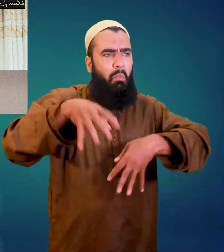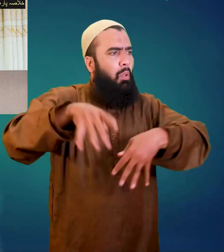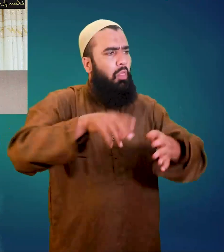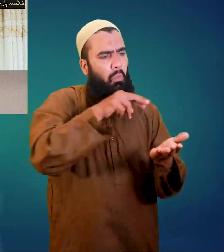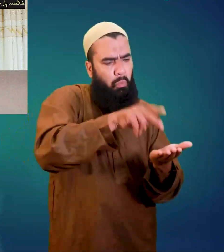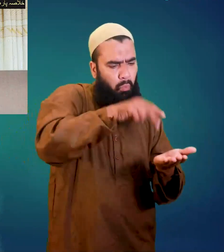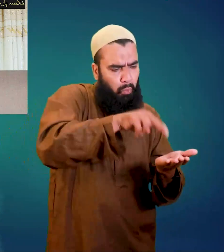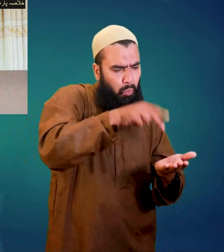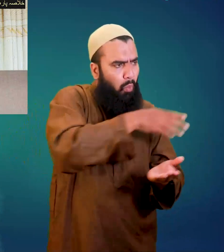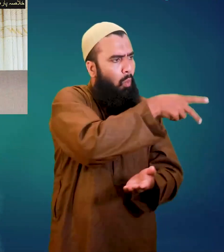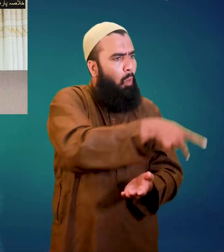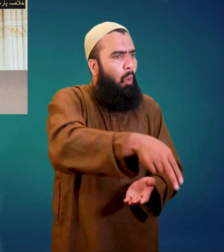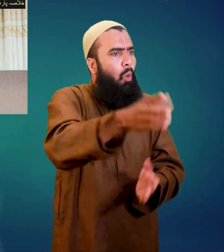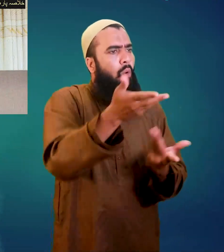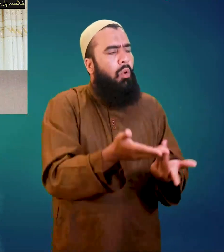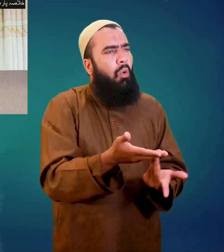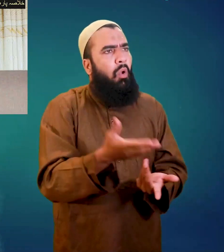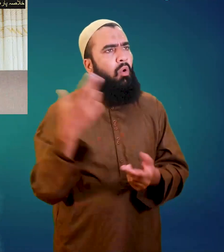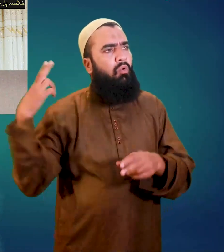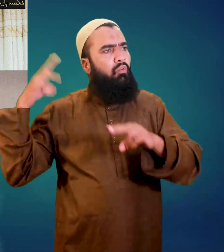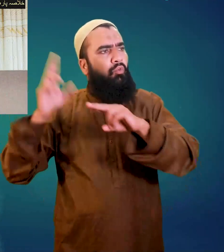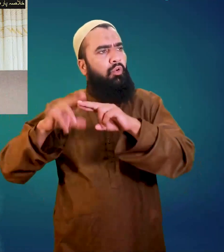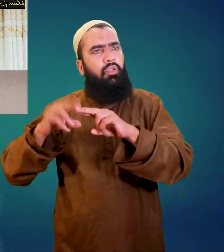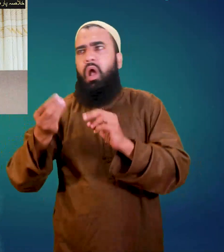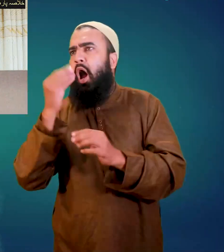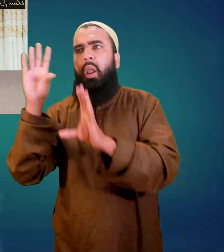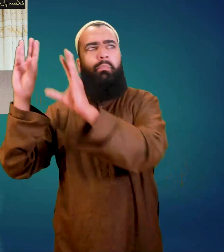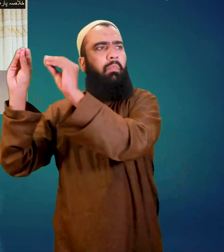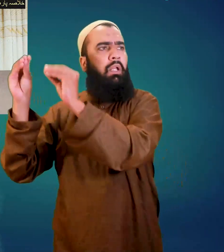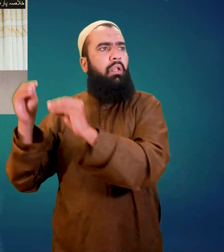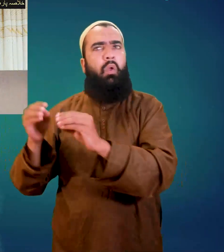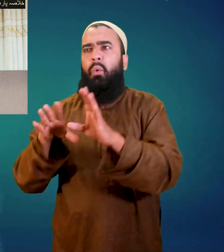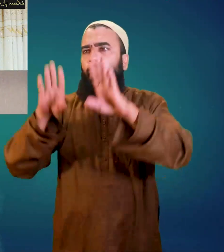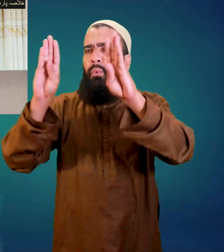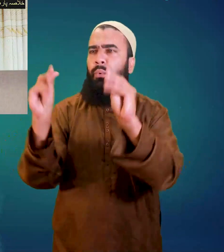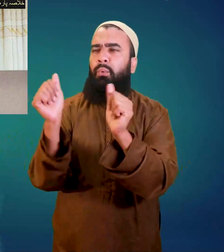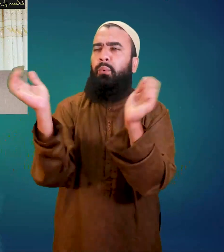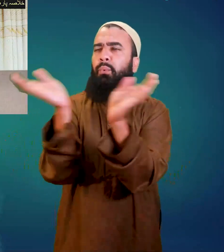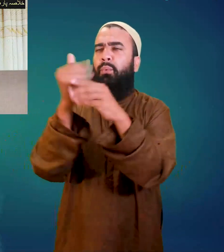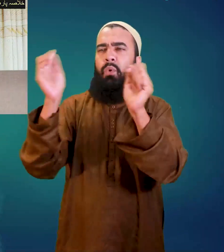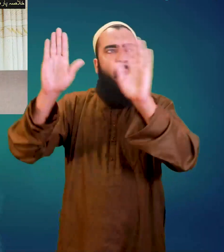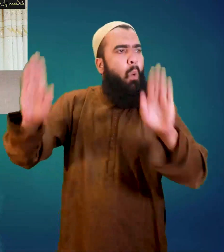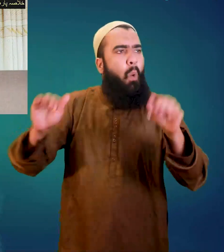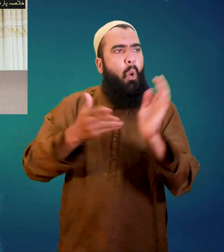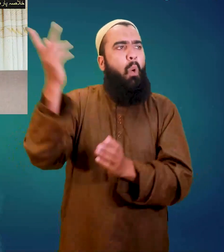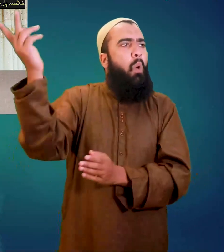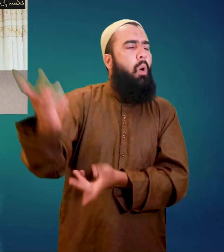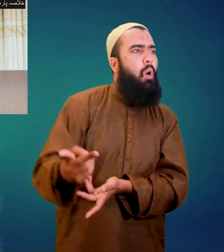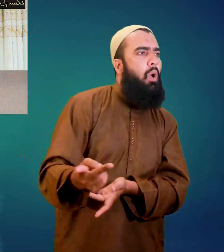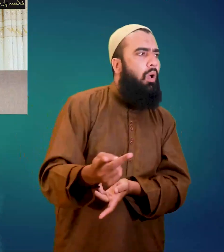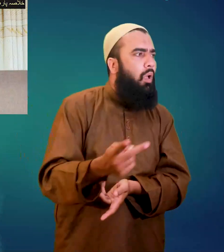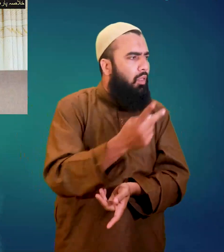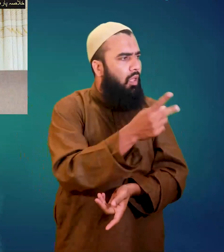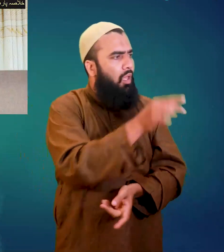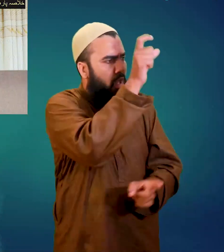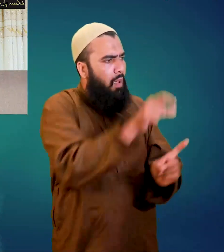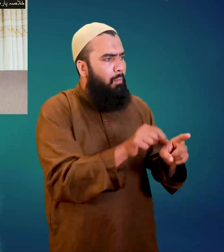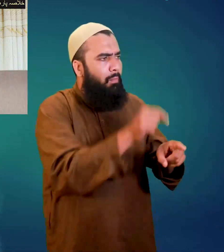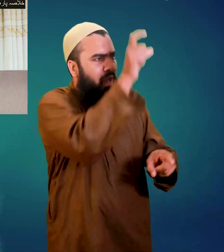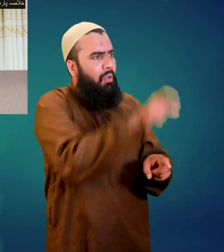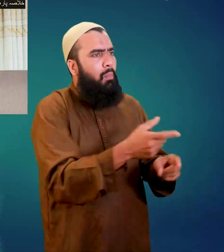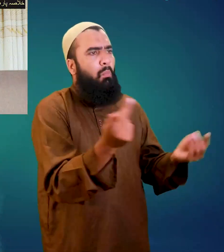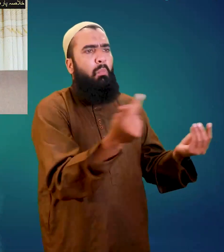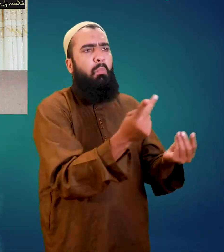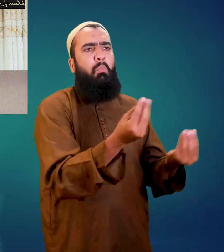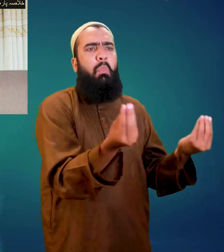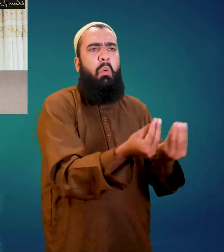ہونا چاہیے۔ اللہ تبارک و تعالیٰ نے فرمایا کہ ہم نے آپ صلی اللہ علیہ وسلم سے پہلے بھی جو انبیاء علیہ الصلوۃ والسلام بھیجے وہ بھی بشر